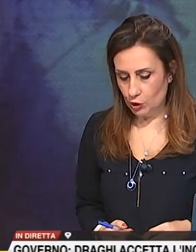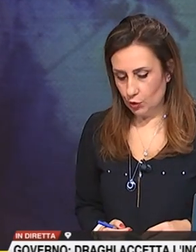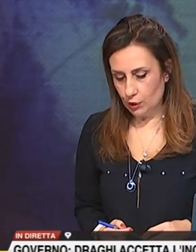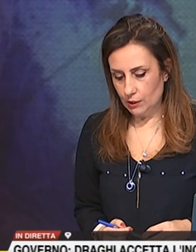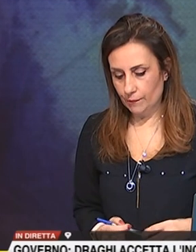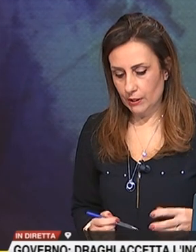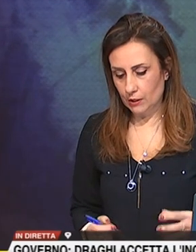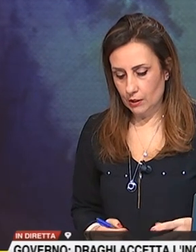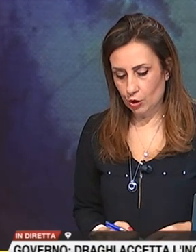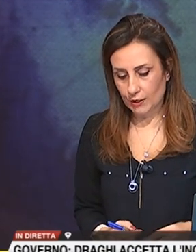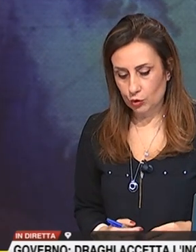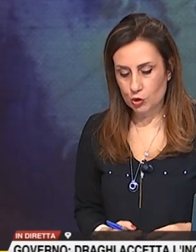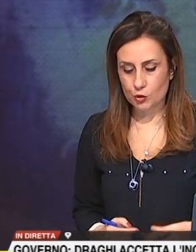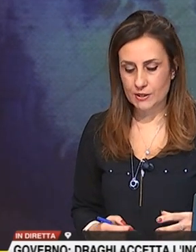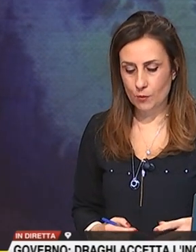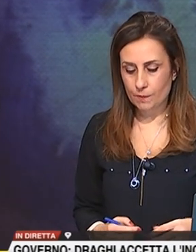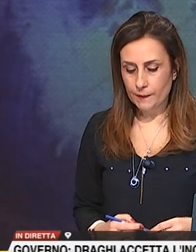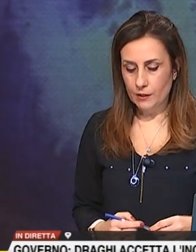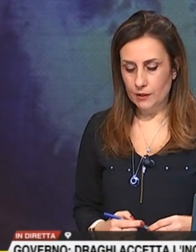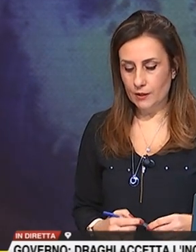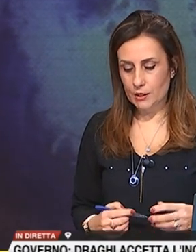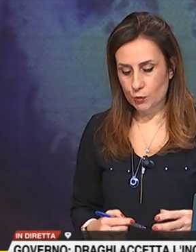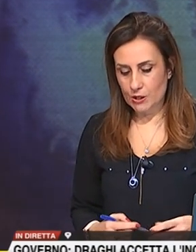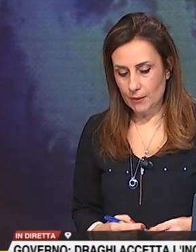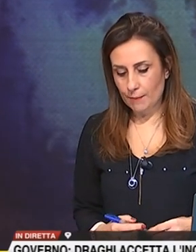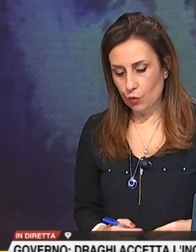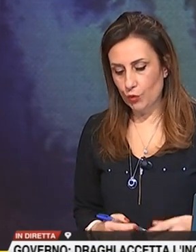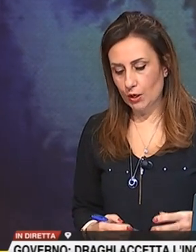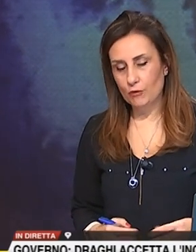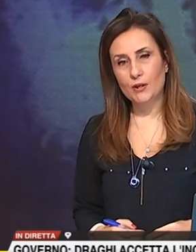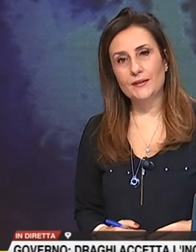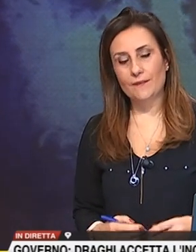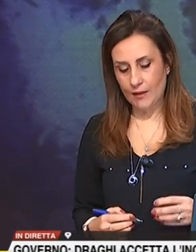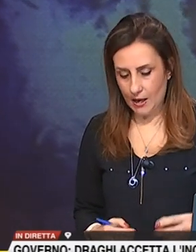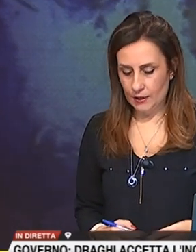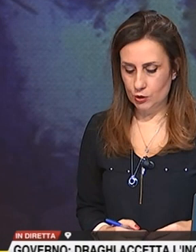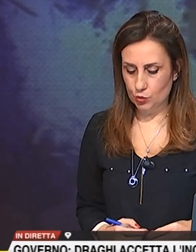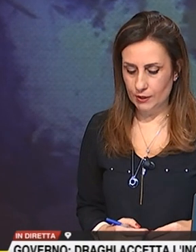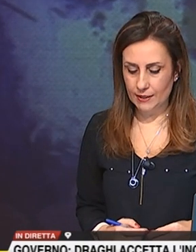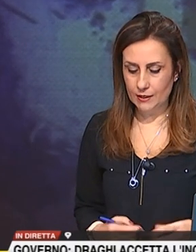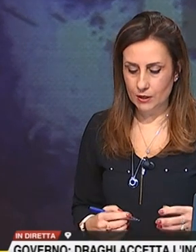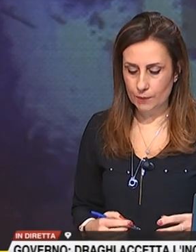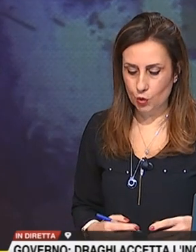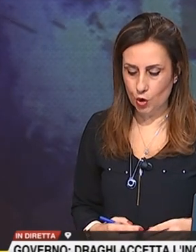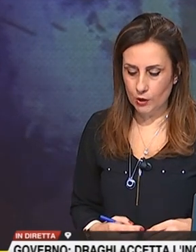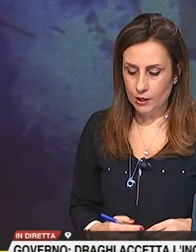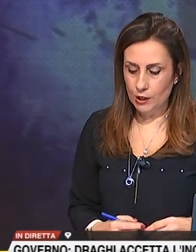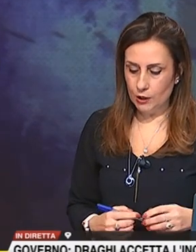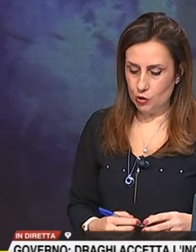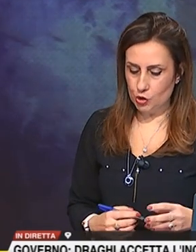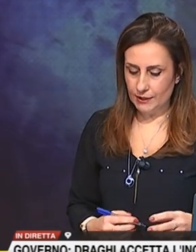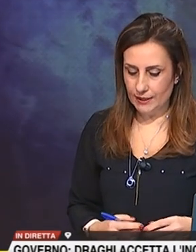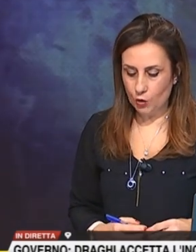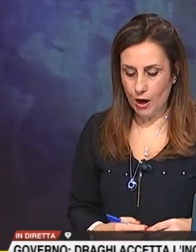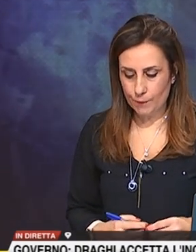governo, dice, noi, il governatore dice, noi siamo responsabili ma non fino alla follia di andare sul crinale del burrone,